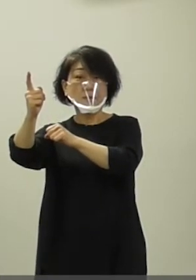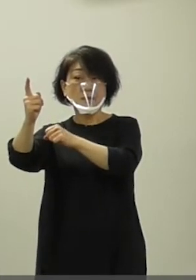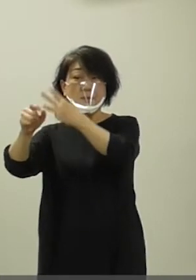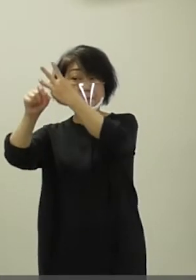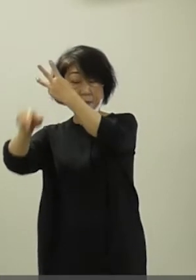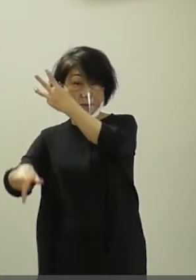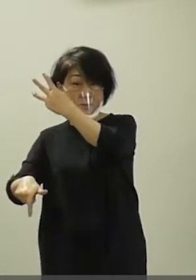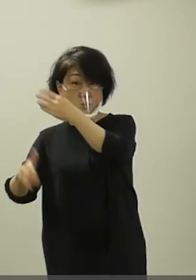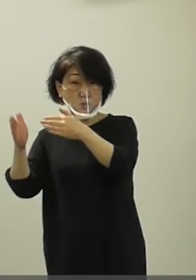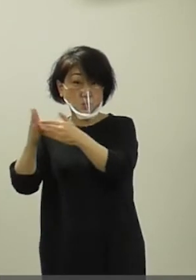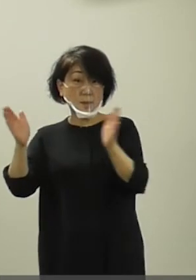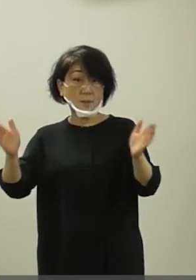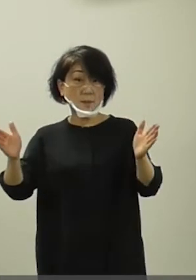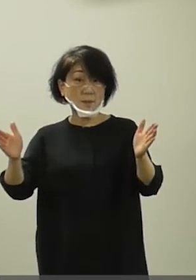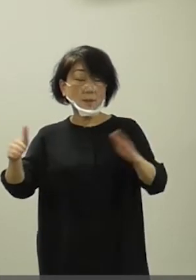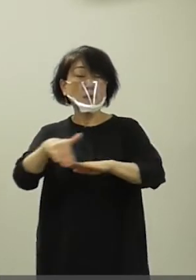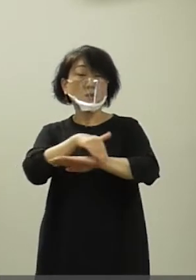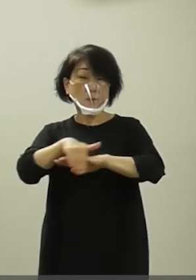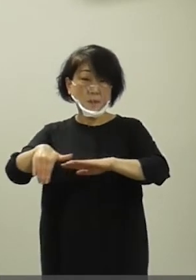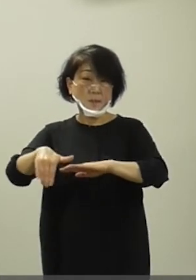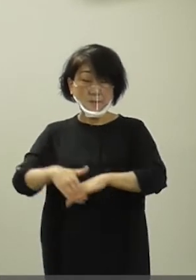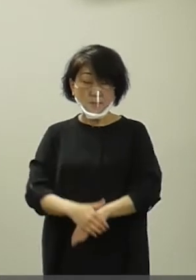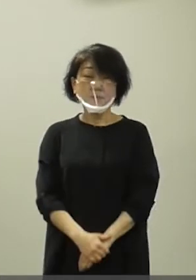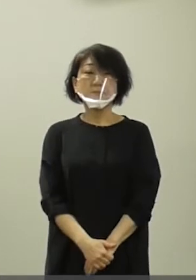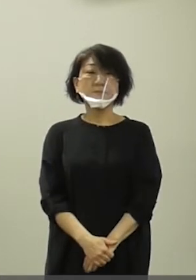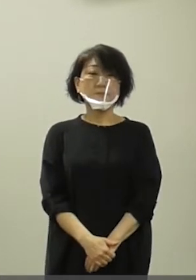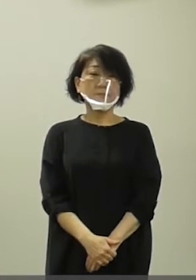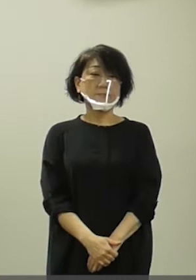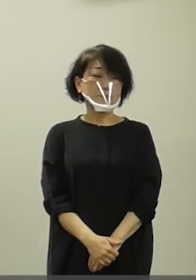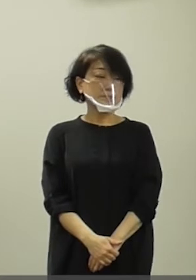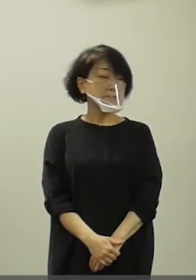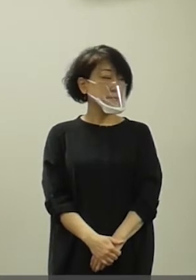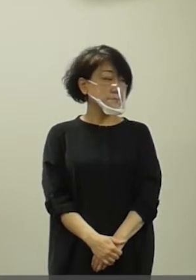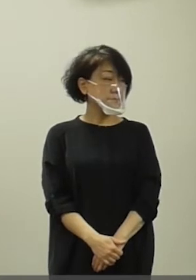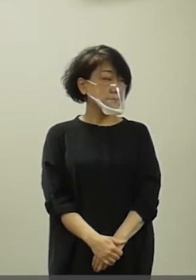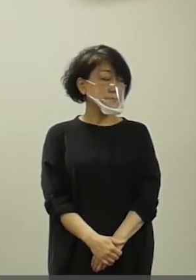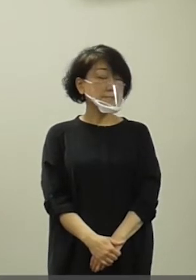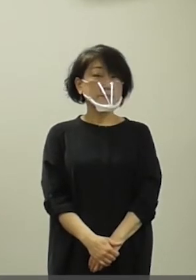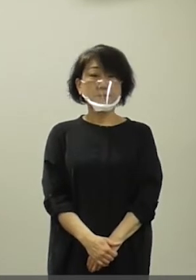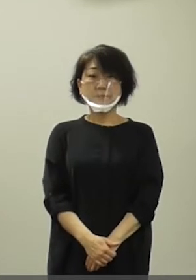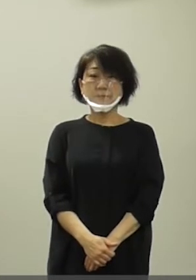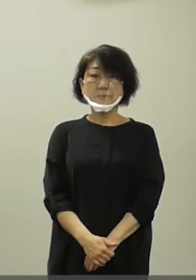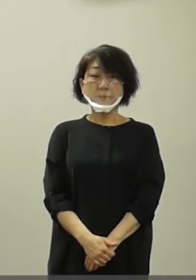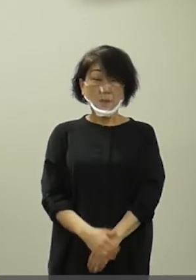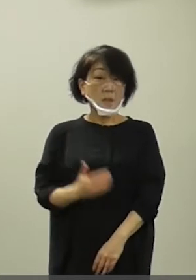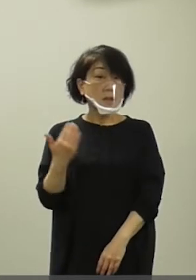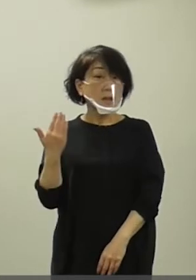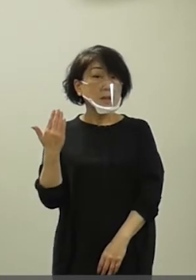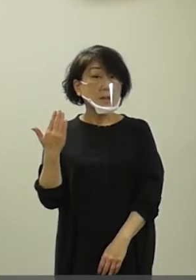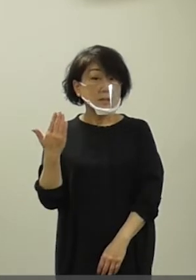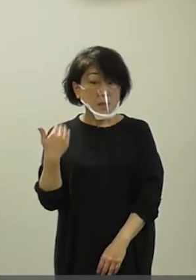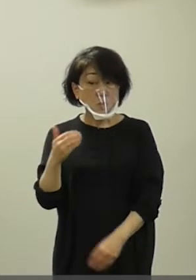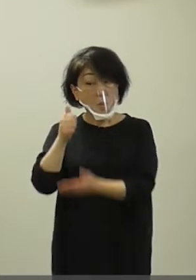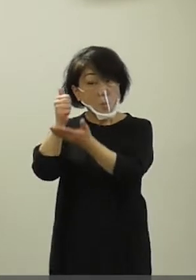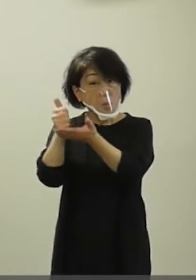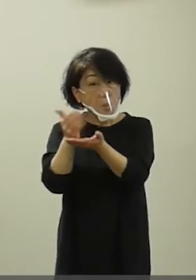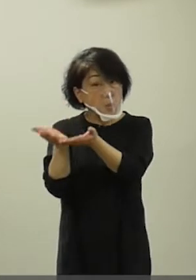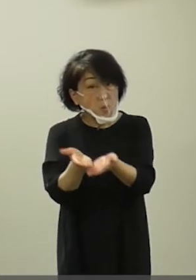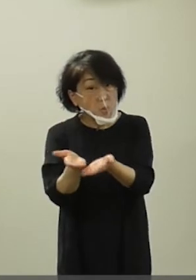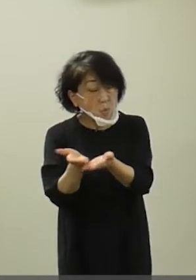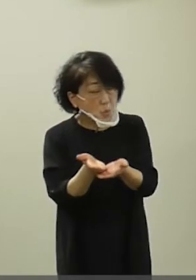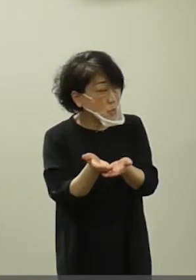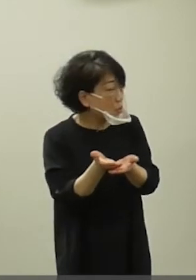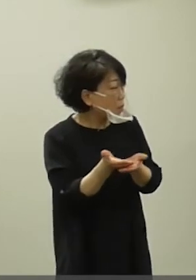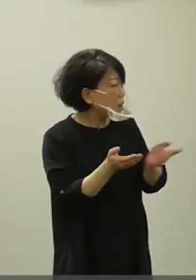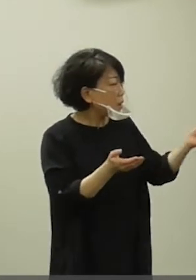3月まで ok 中しておりますということでございません先ほどのあの900事業も実はこの